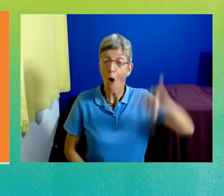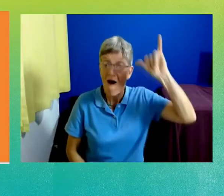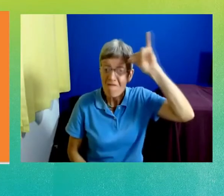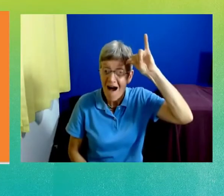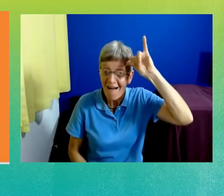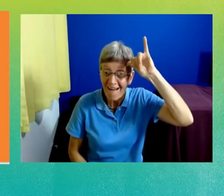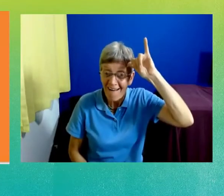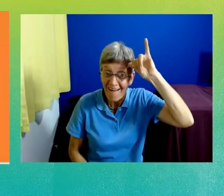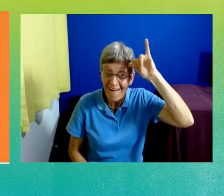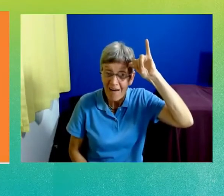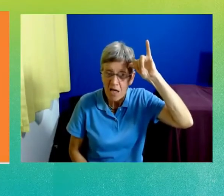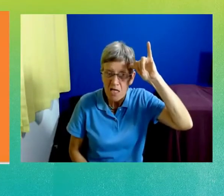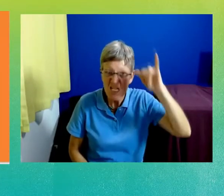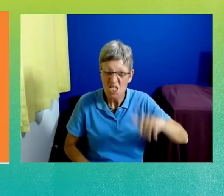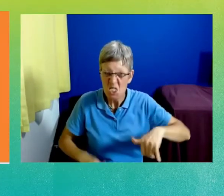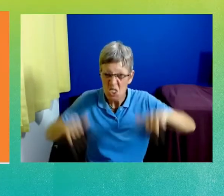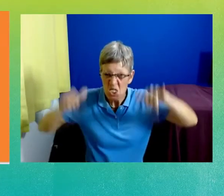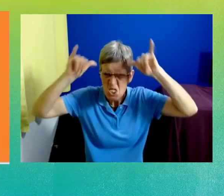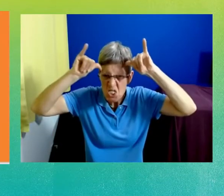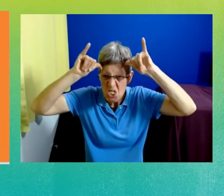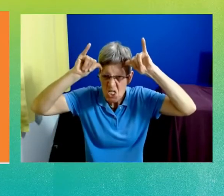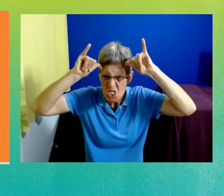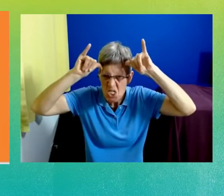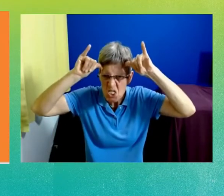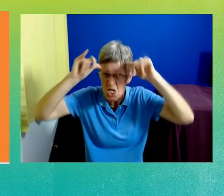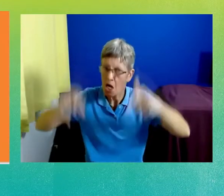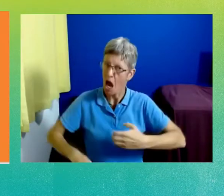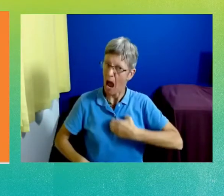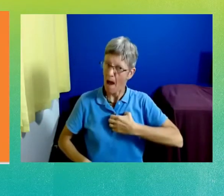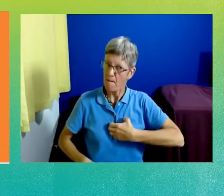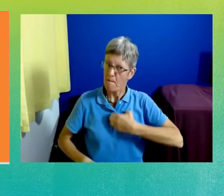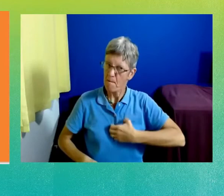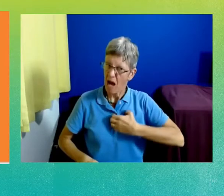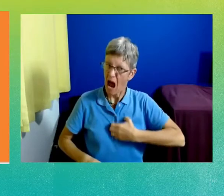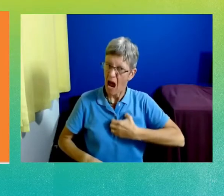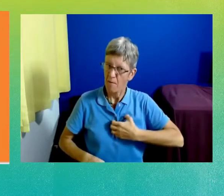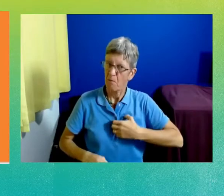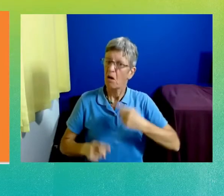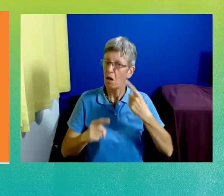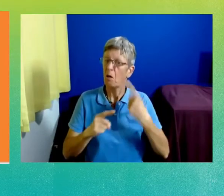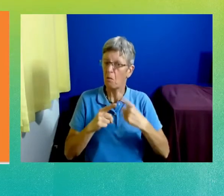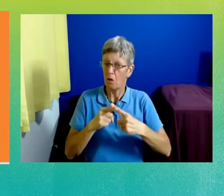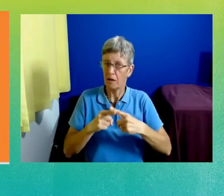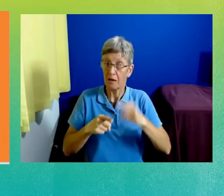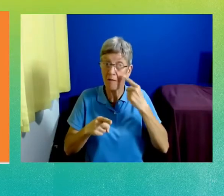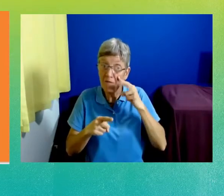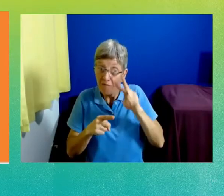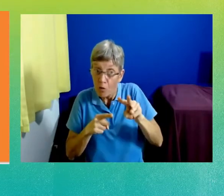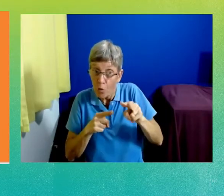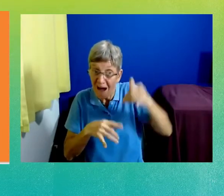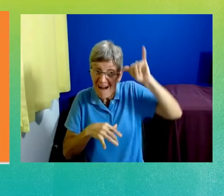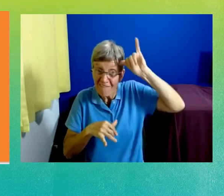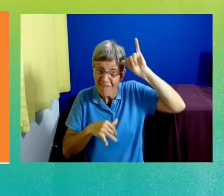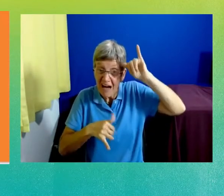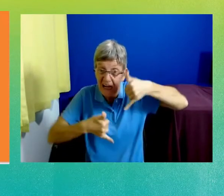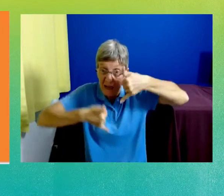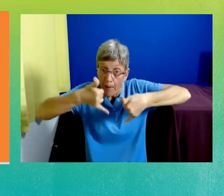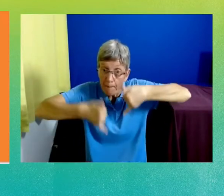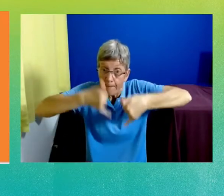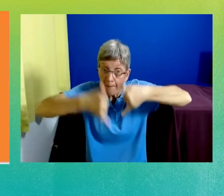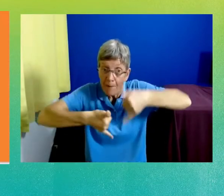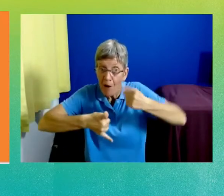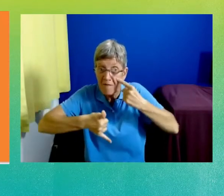ali de um animal, por exemplo, e com os chifres, um boi com chifre, bastante bravo,